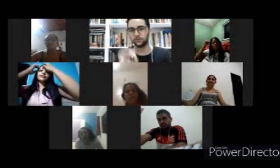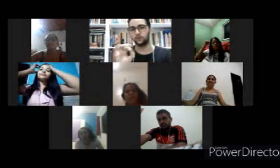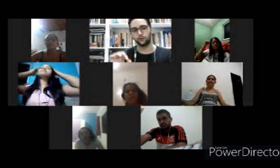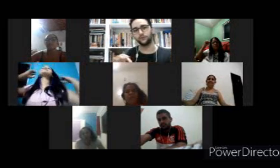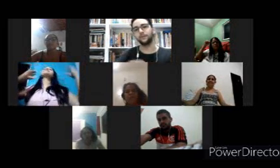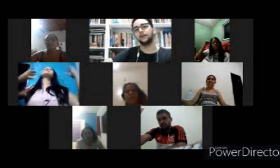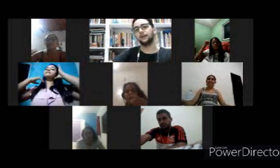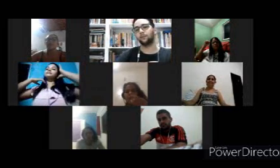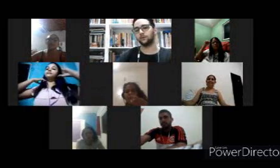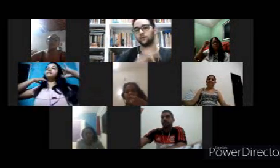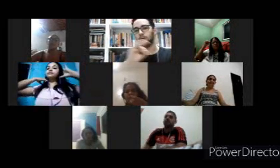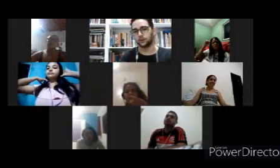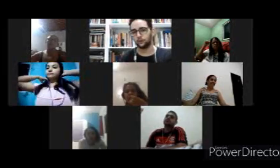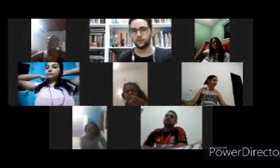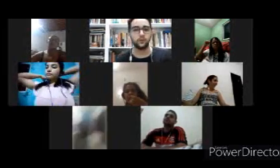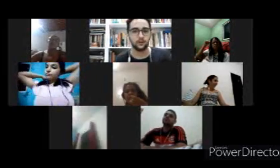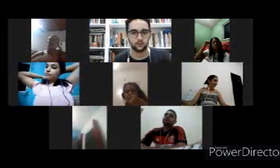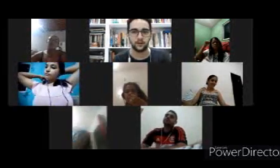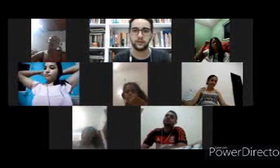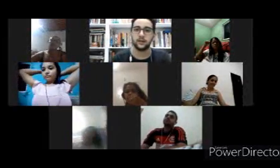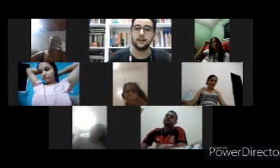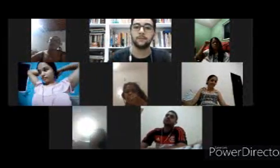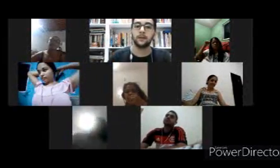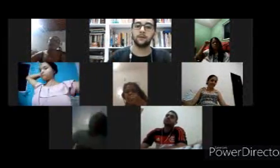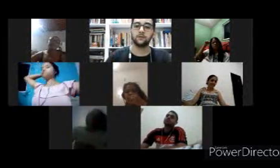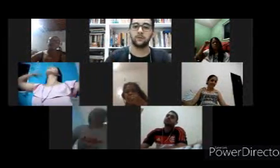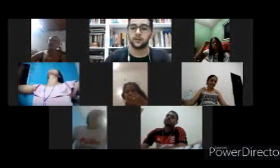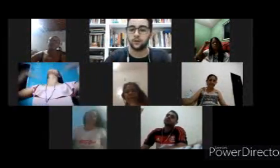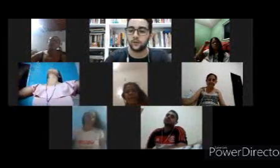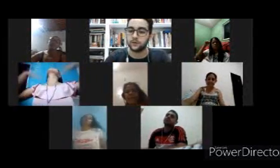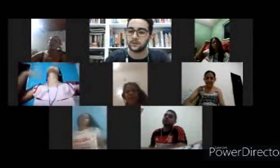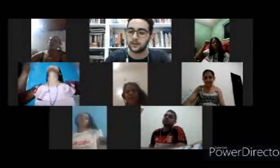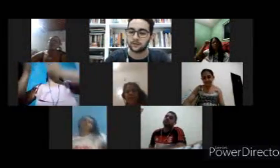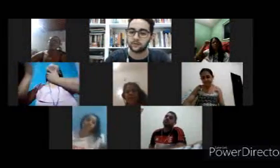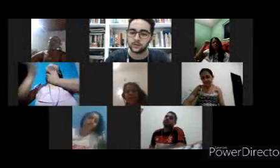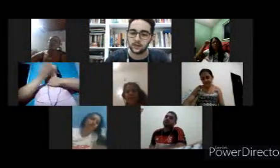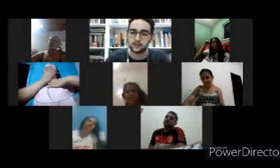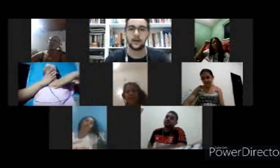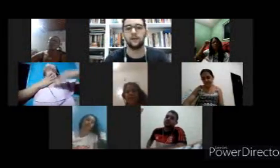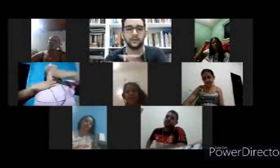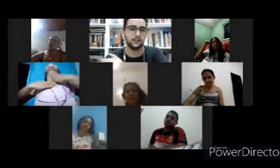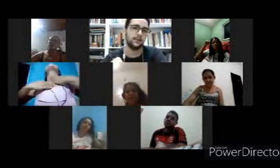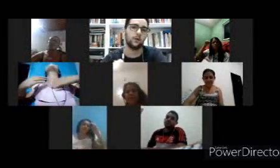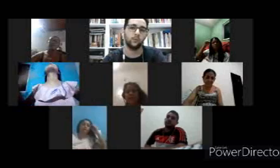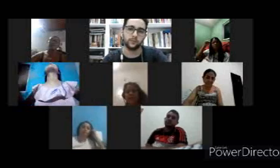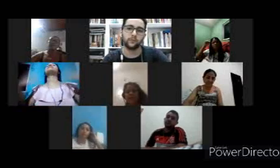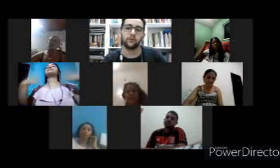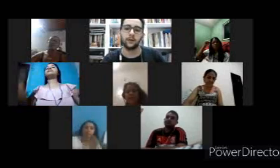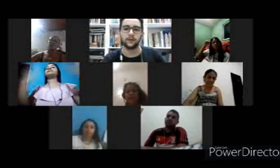ver hoje. Depois eu vou baixar o vídeo, que eu ainda não baixei, mas eu vou baixar o vídeo e mandar para vocês. Aí vocês treinam a música por completo e a